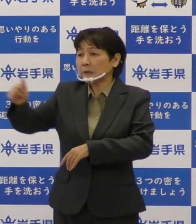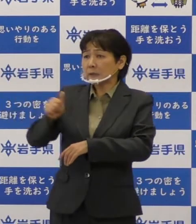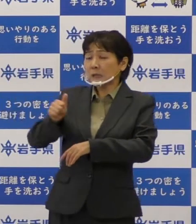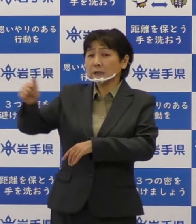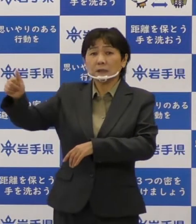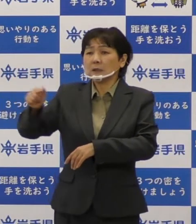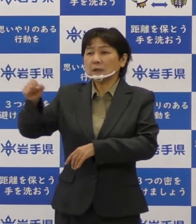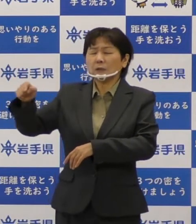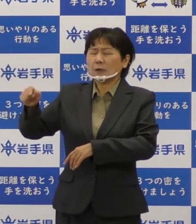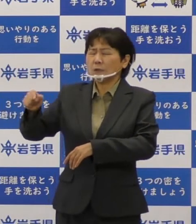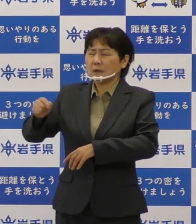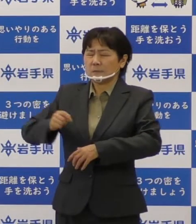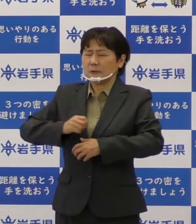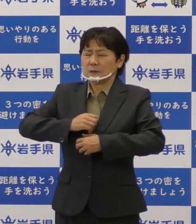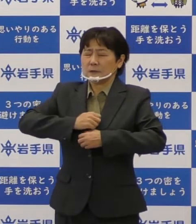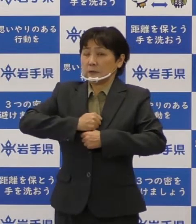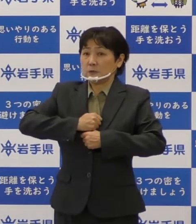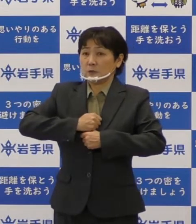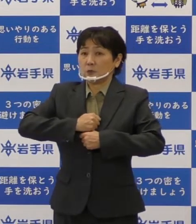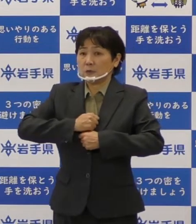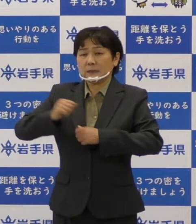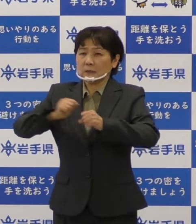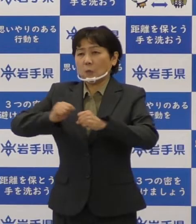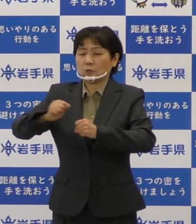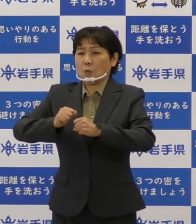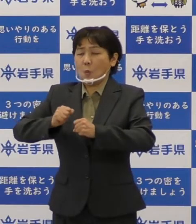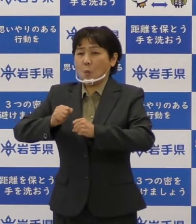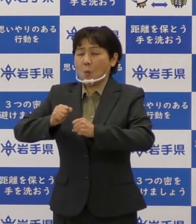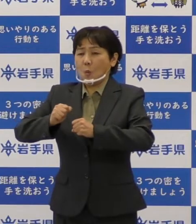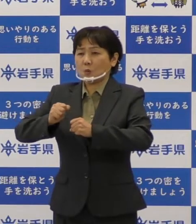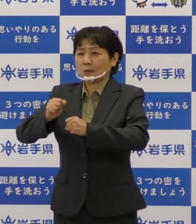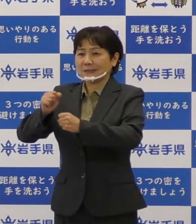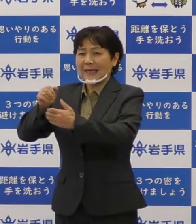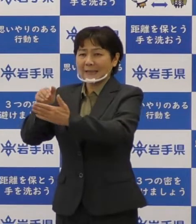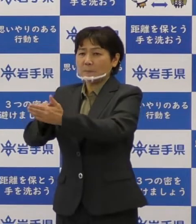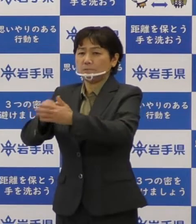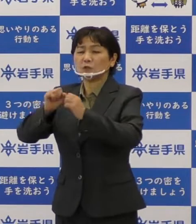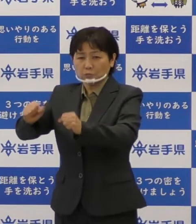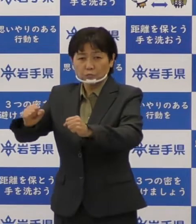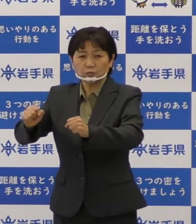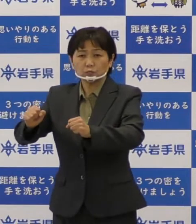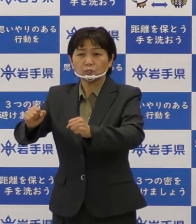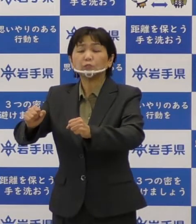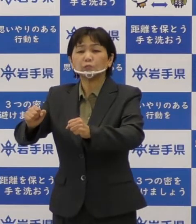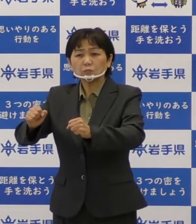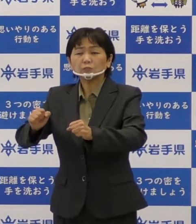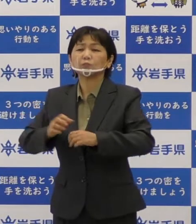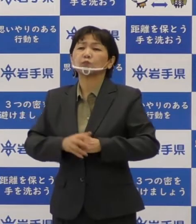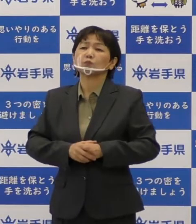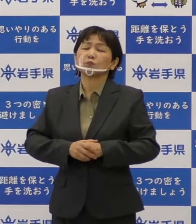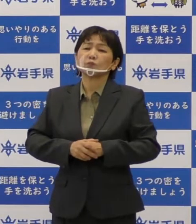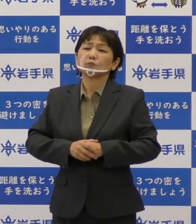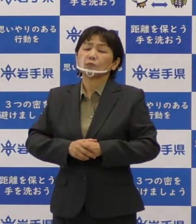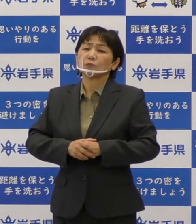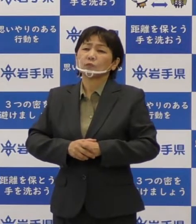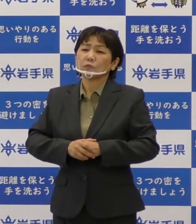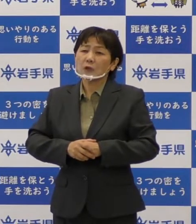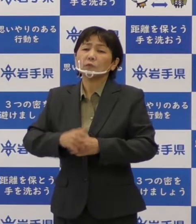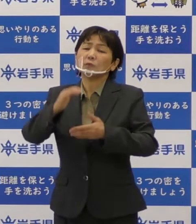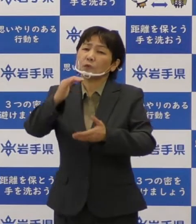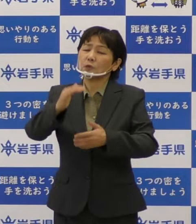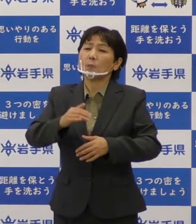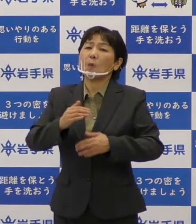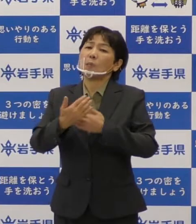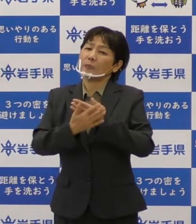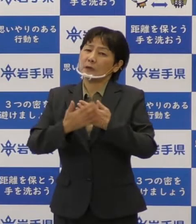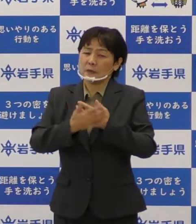の、行動制限をまん延防止対策活動地域には求めなきゃならないと思って